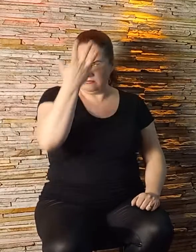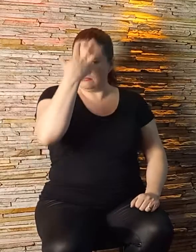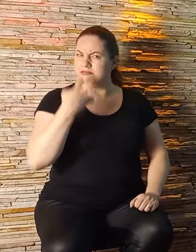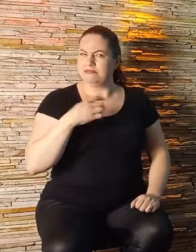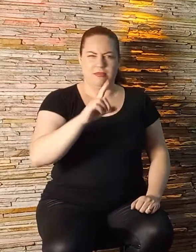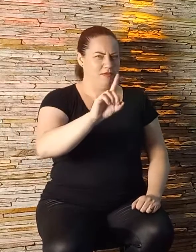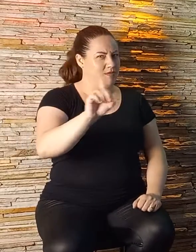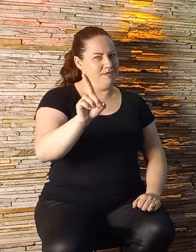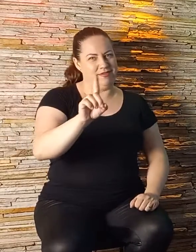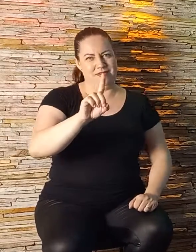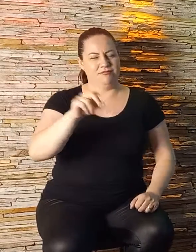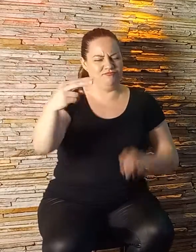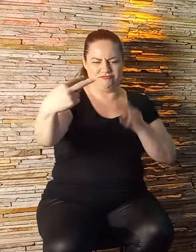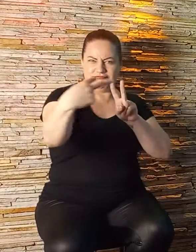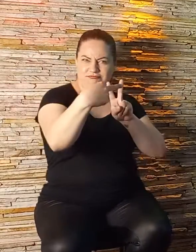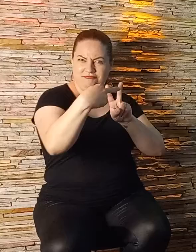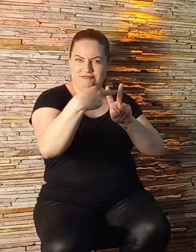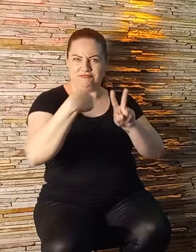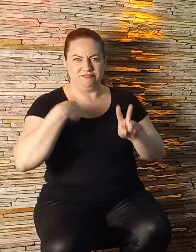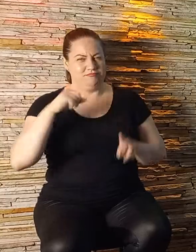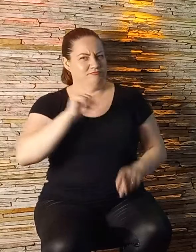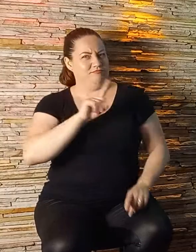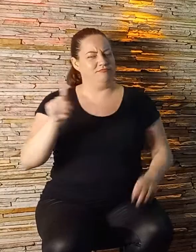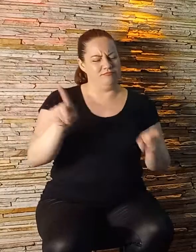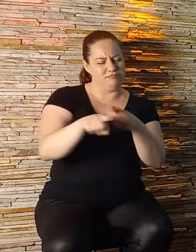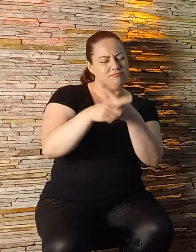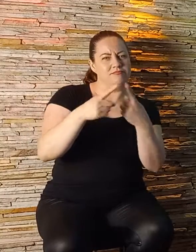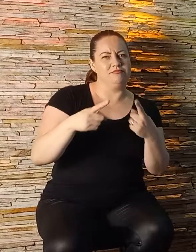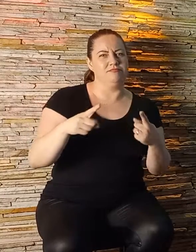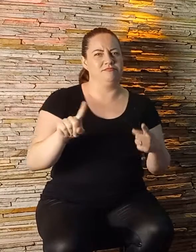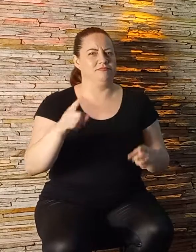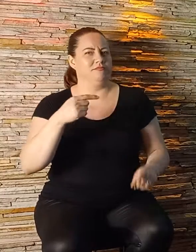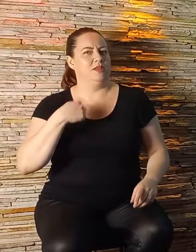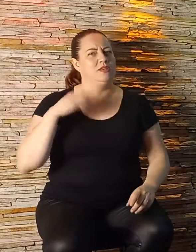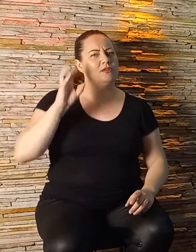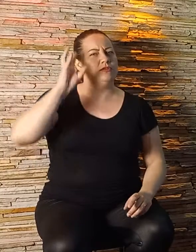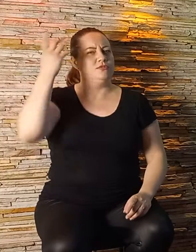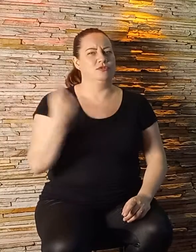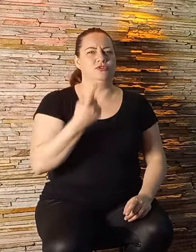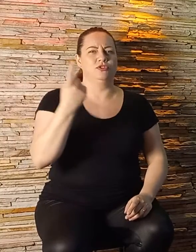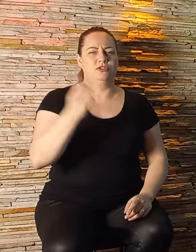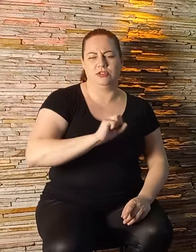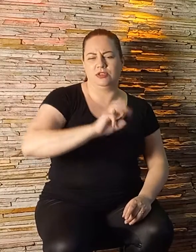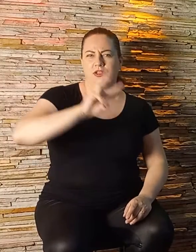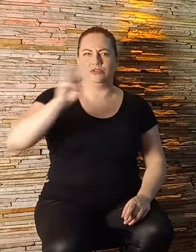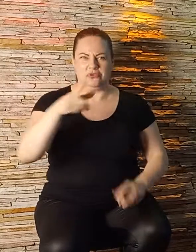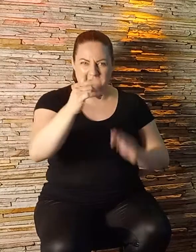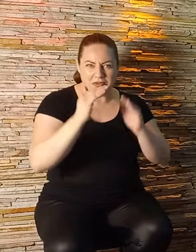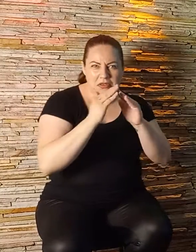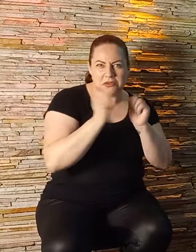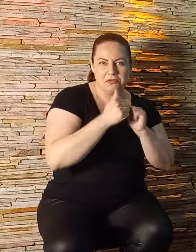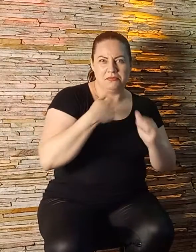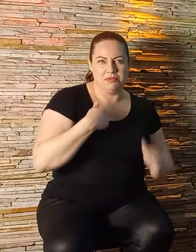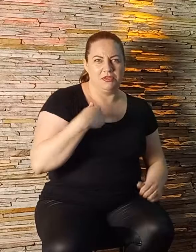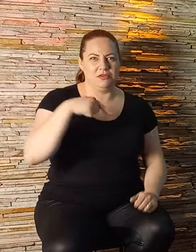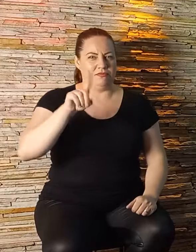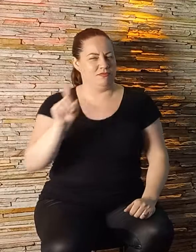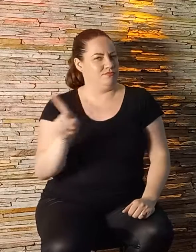a sério tira esse olho gordo tô pensam a pessoa que botar mais não conheço lá na residência que